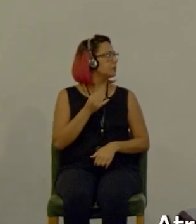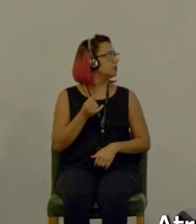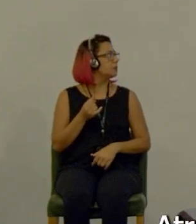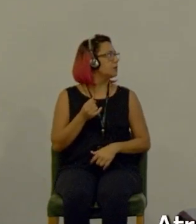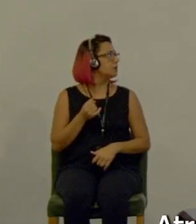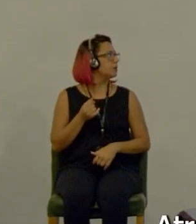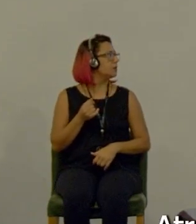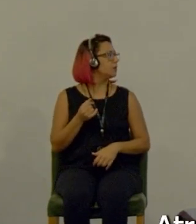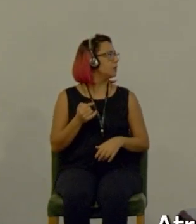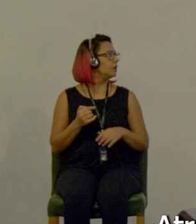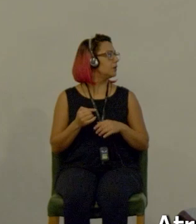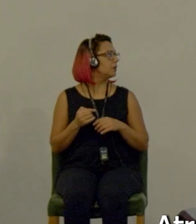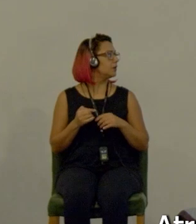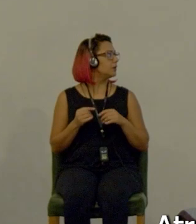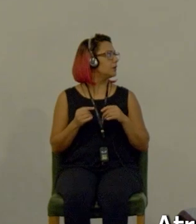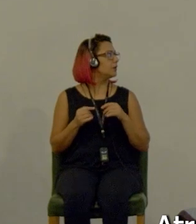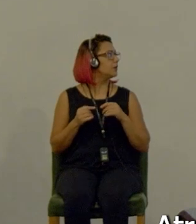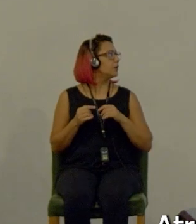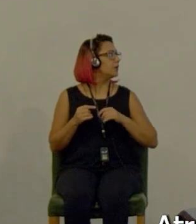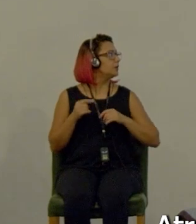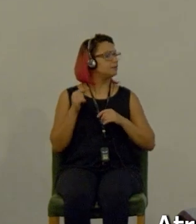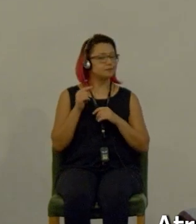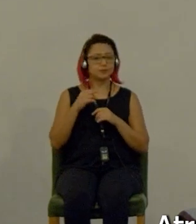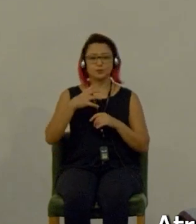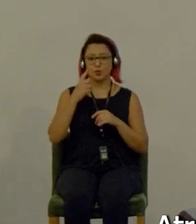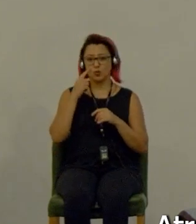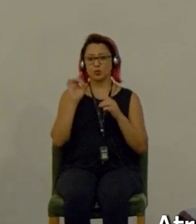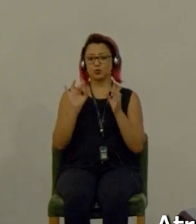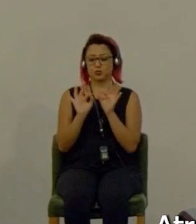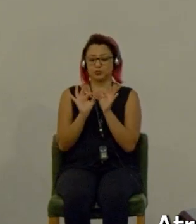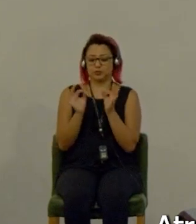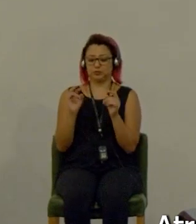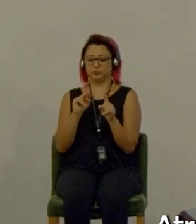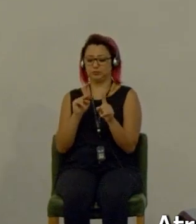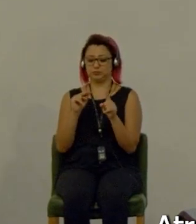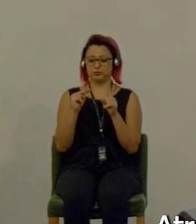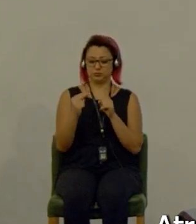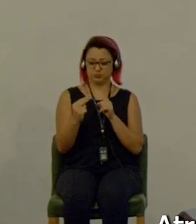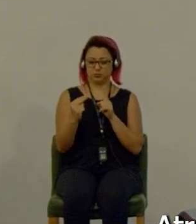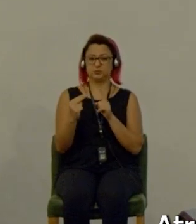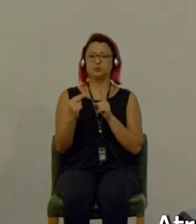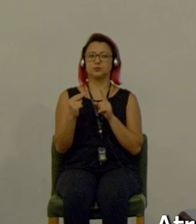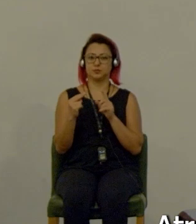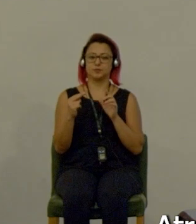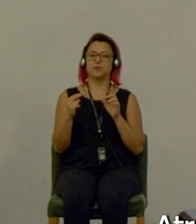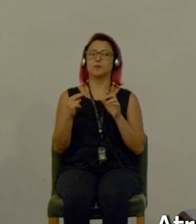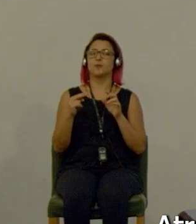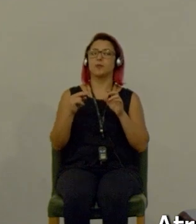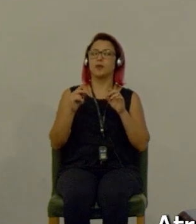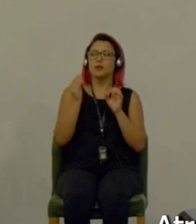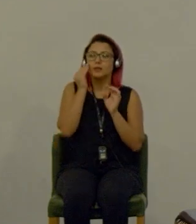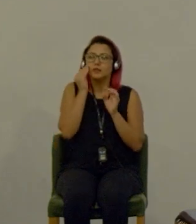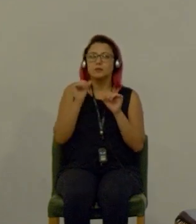qu'on essaye, par ce petit changement optique et conceptuel, on essaye de changer une représentation